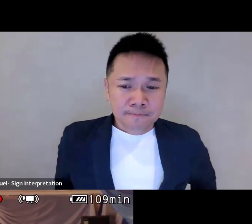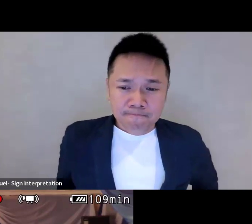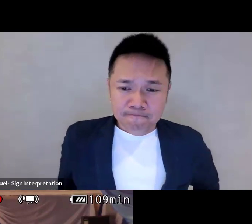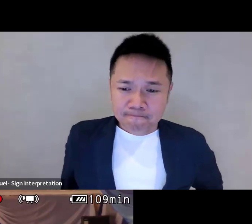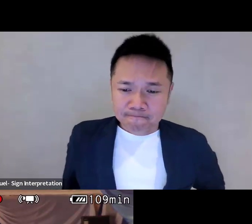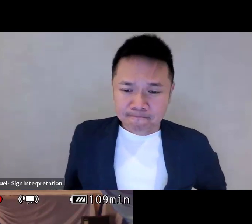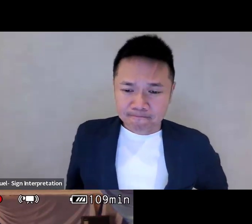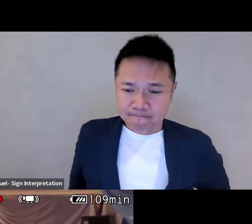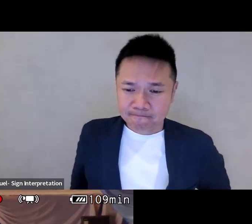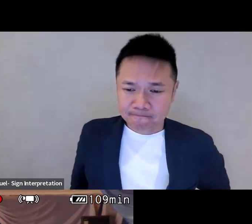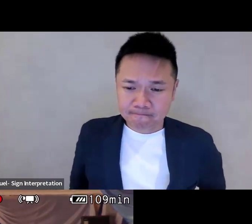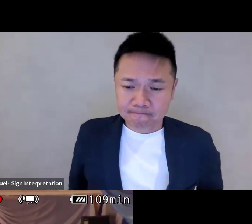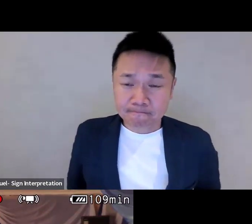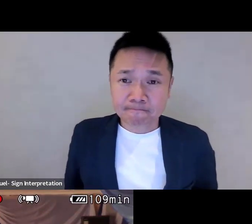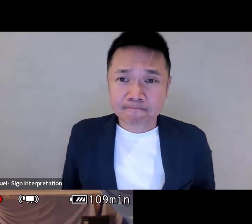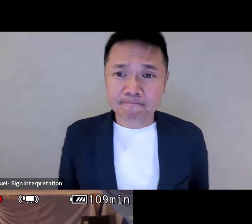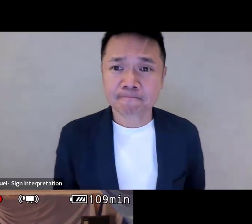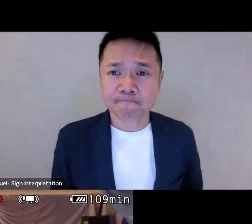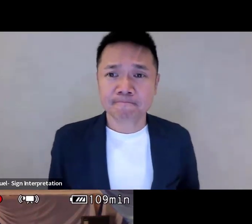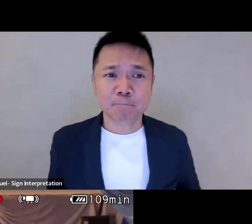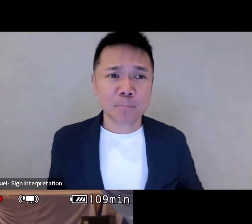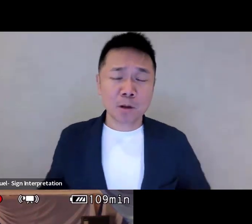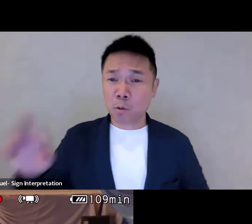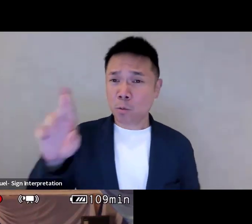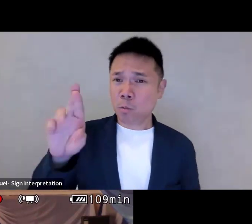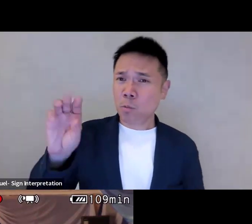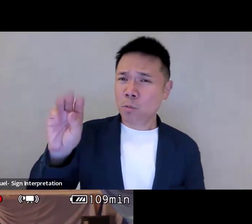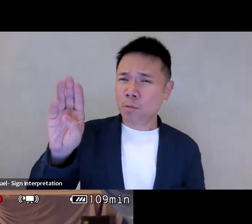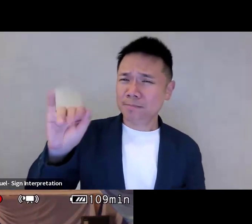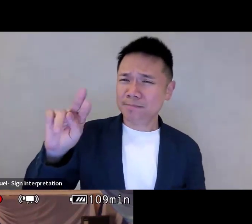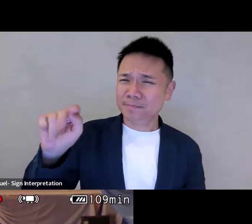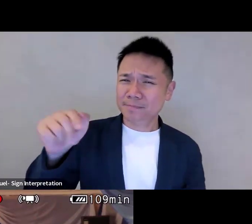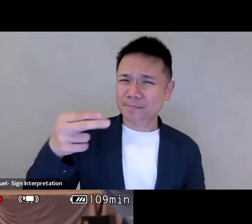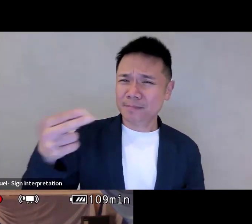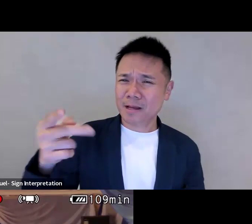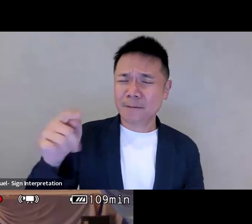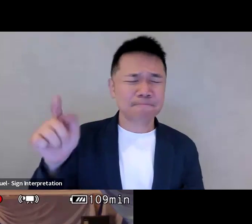Rubina， 如果你准备好的话，我们让你来发言。